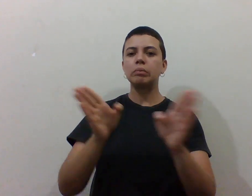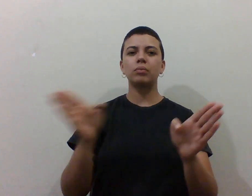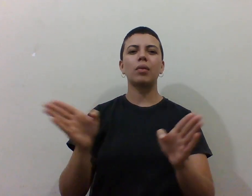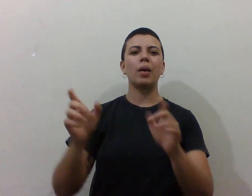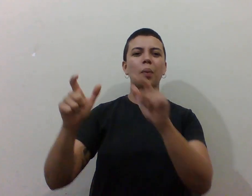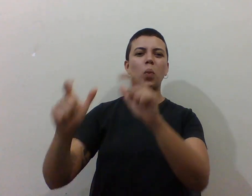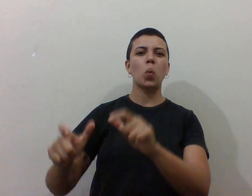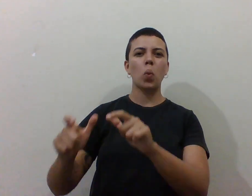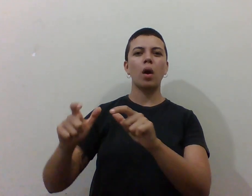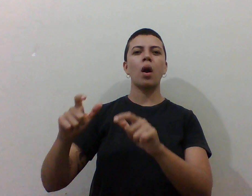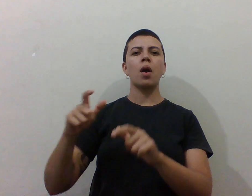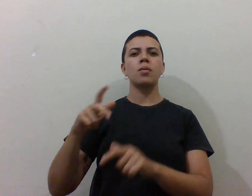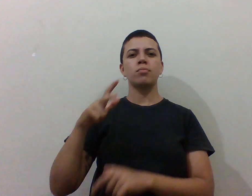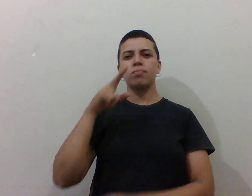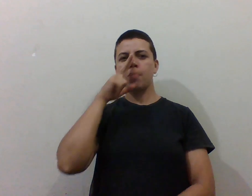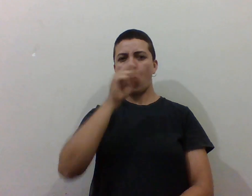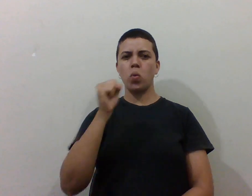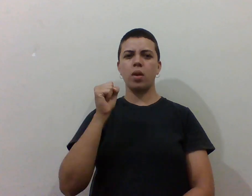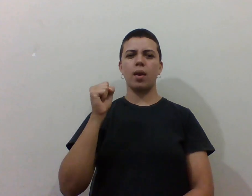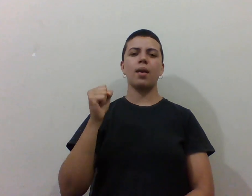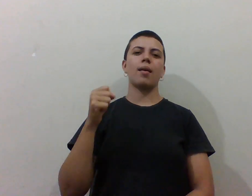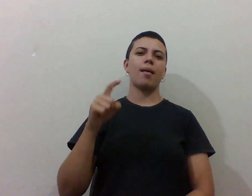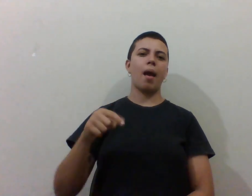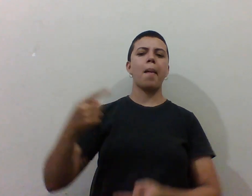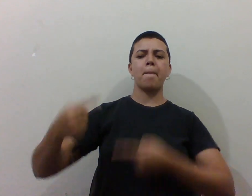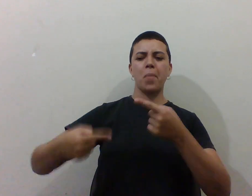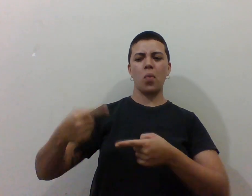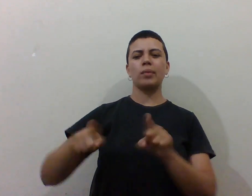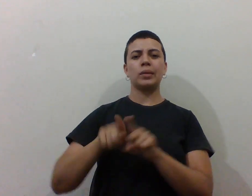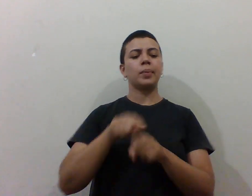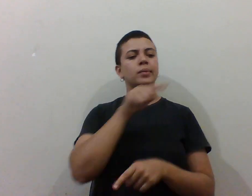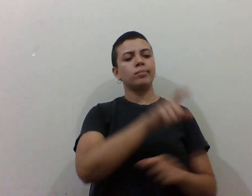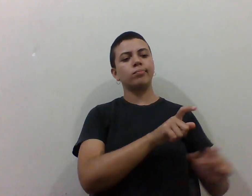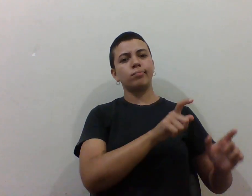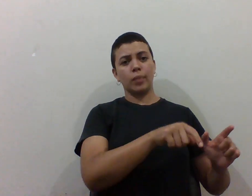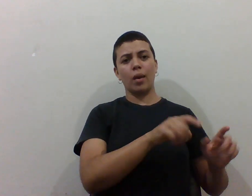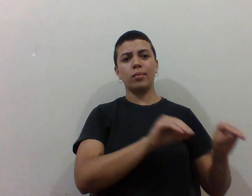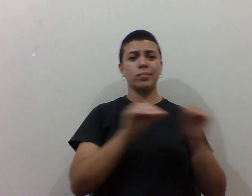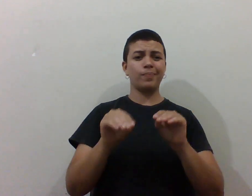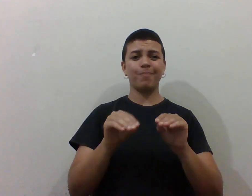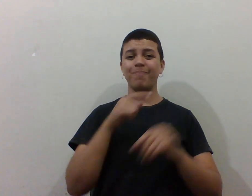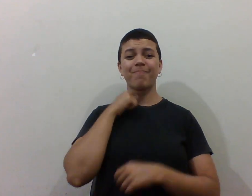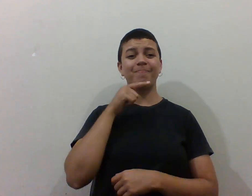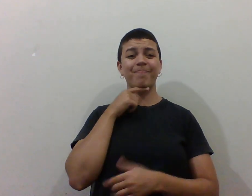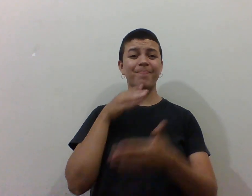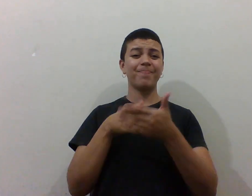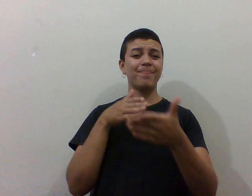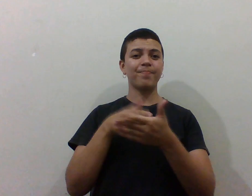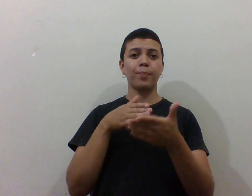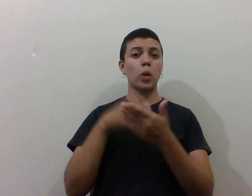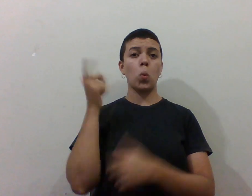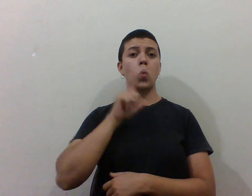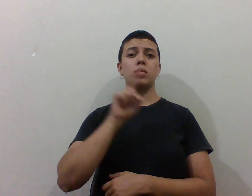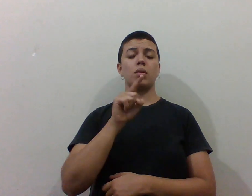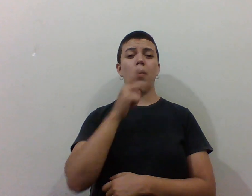decisão política e também pela dificuldade de terem reconhecidos pelo Estado os seus direitos. Não só de terem os seus direitos